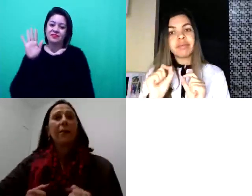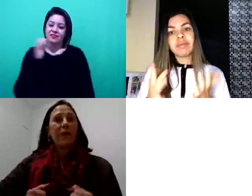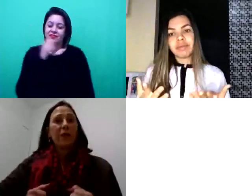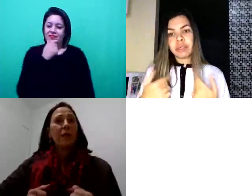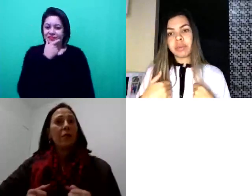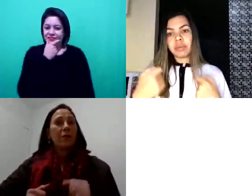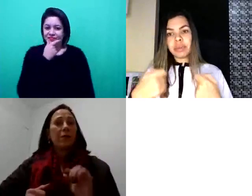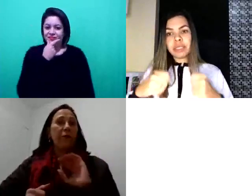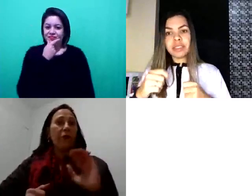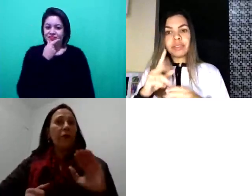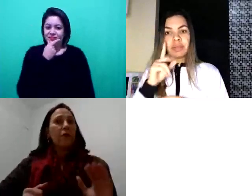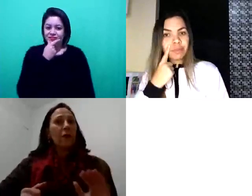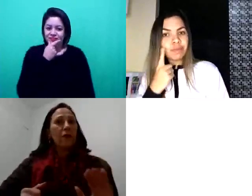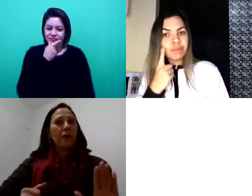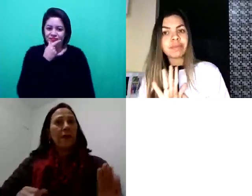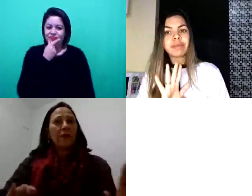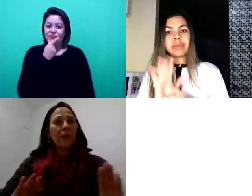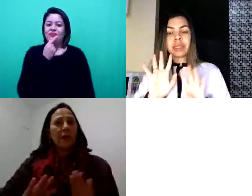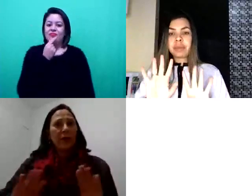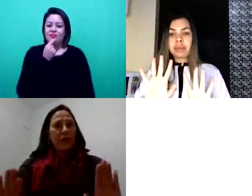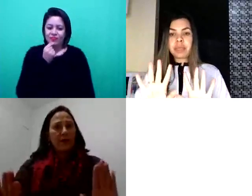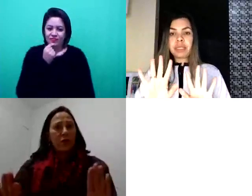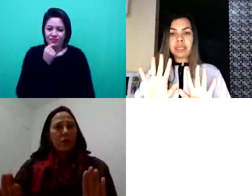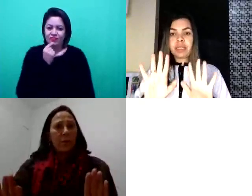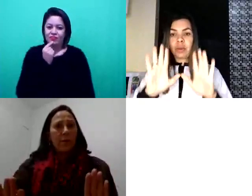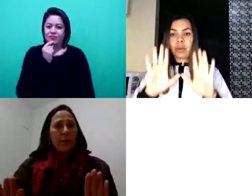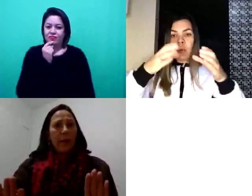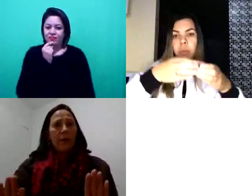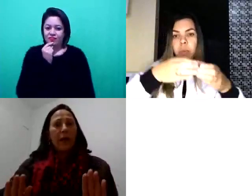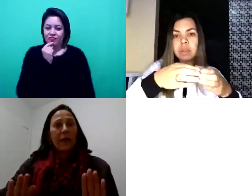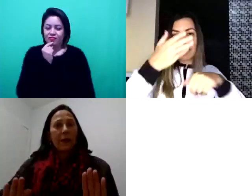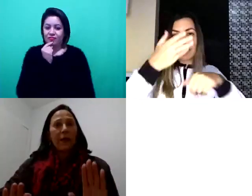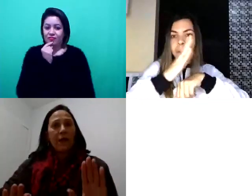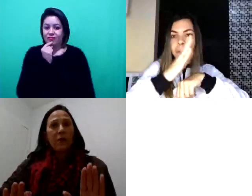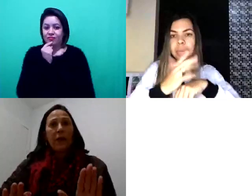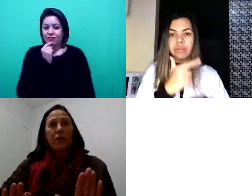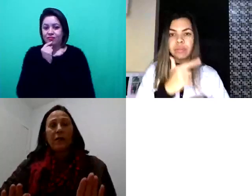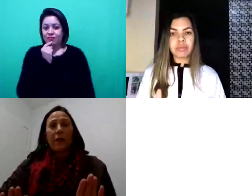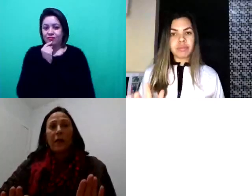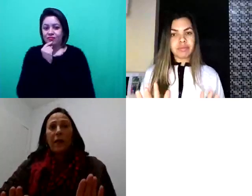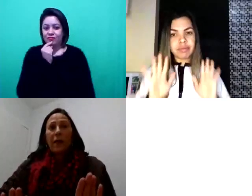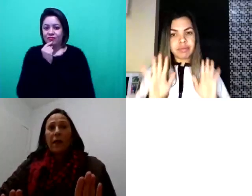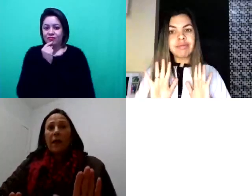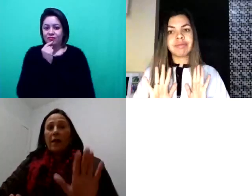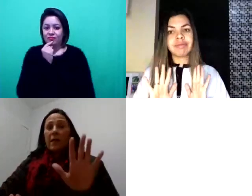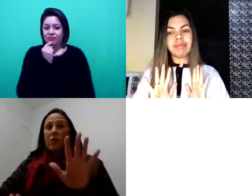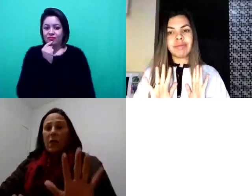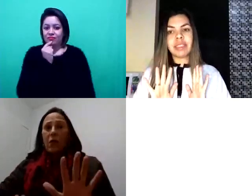é prática, não. São as outras atividades, porque essa fechou. Né? Porque até porque veja bem, gente, são